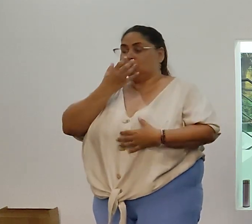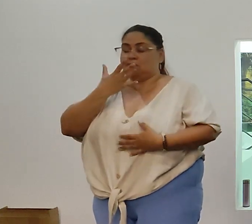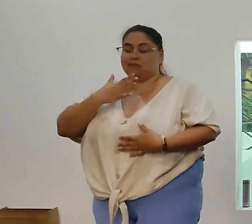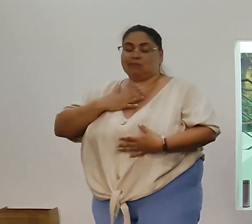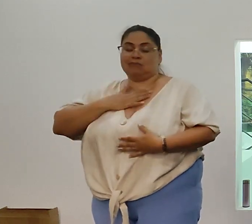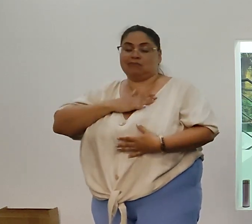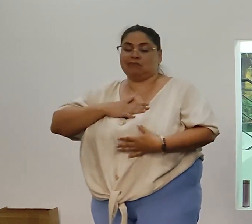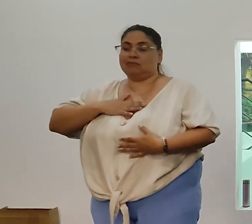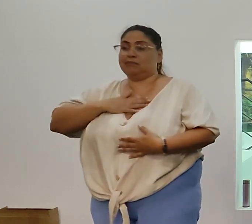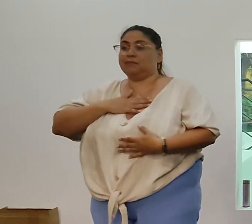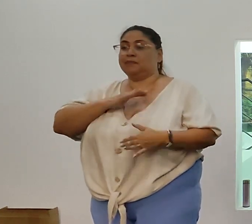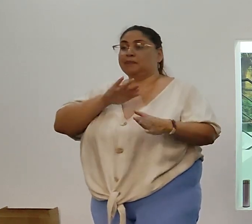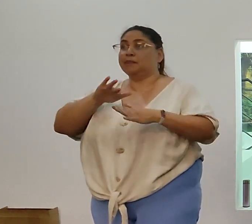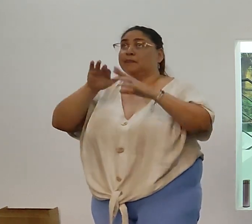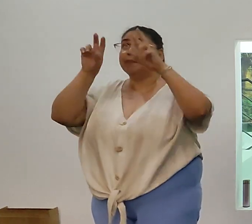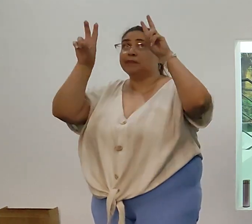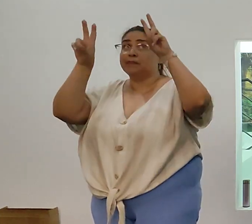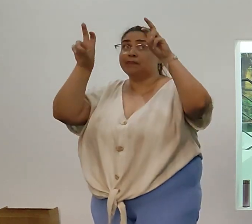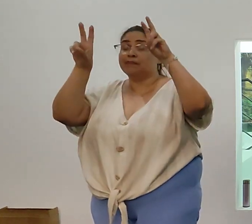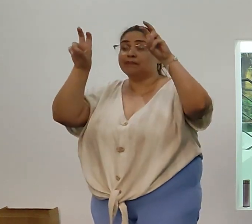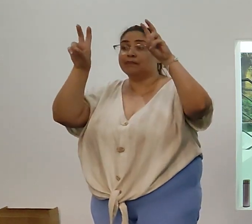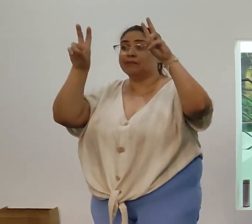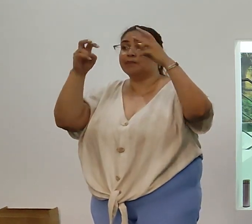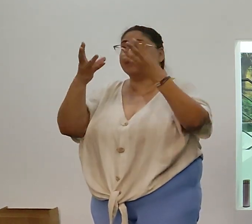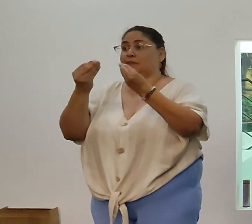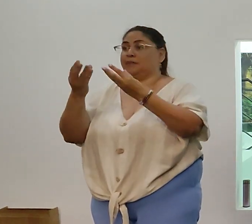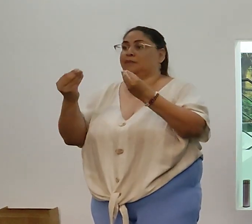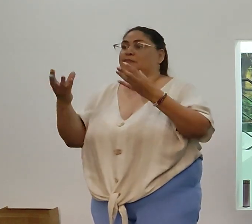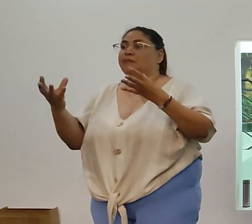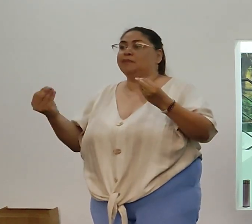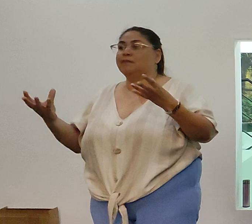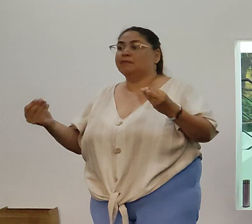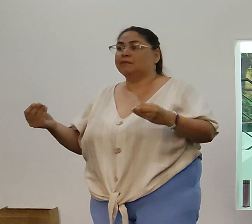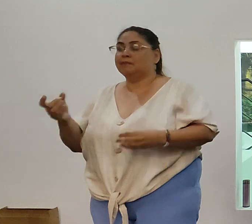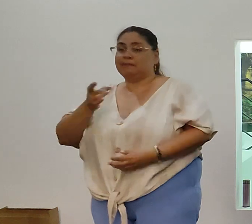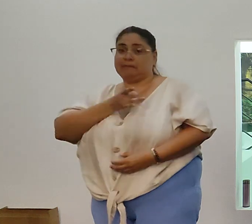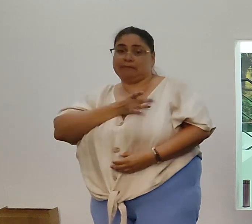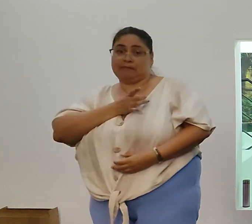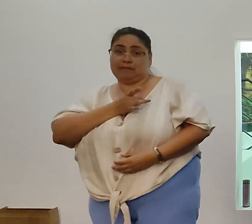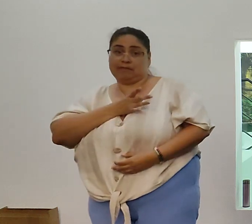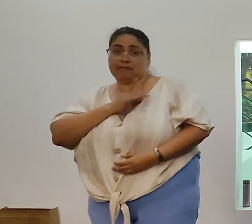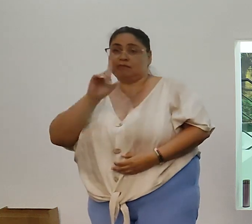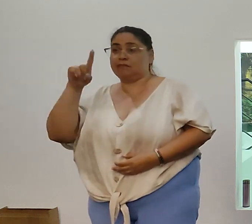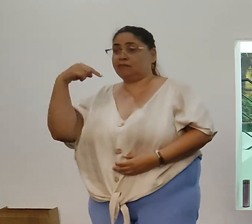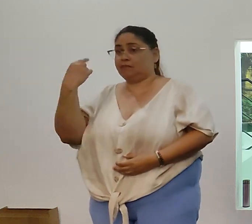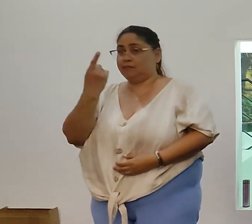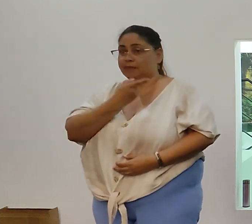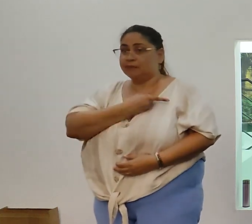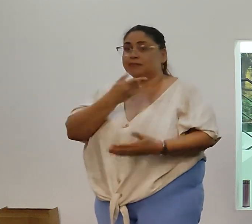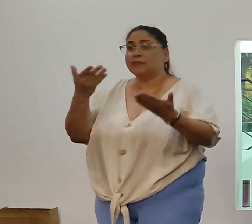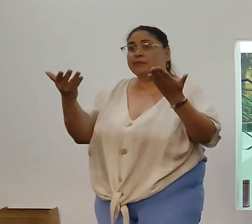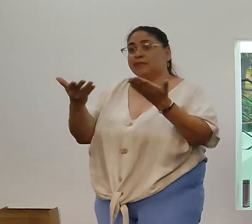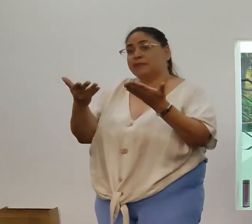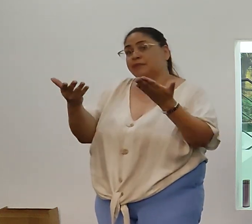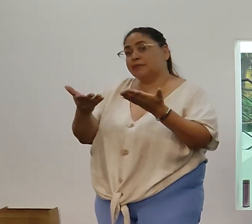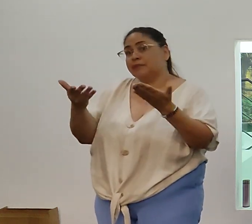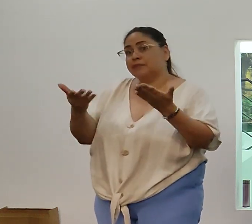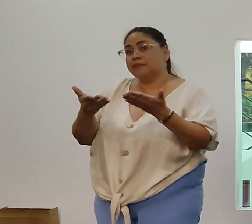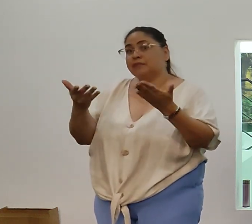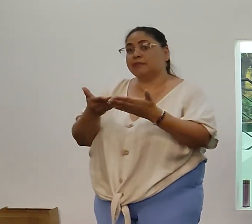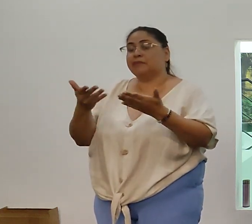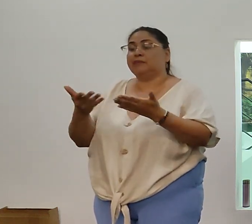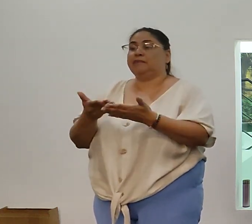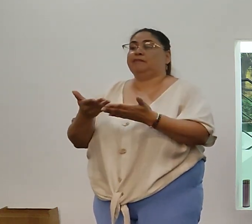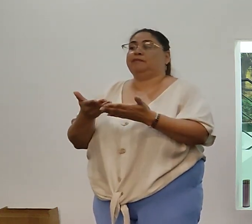falar sobre um tema que muitas vezes até causa temor em alguns de nós. Hoje nós vamos falar sobre a